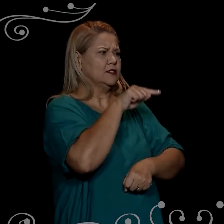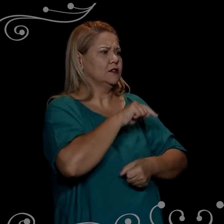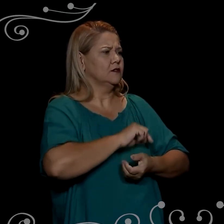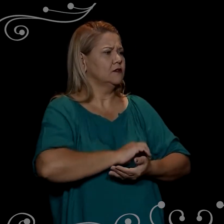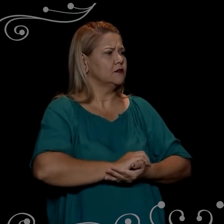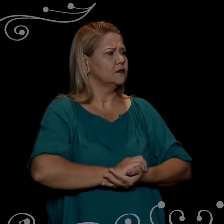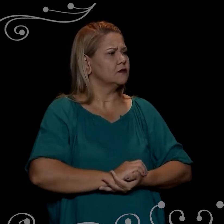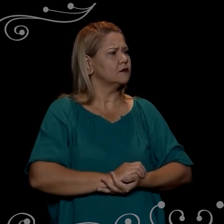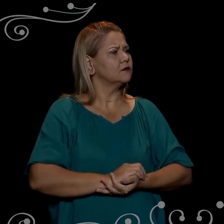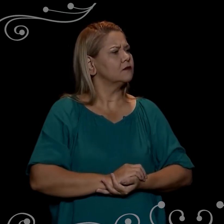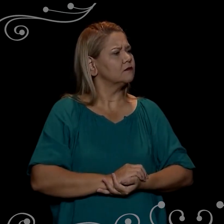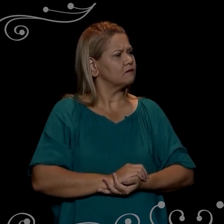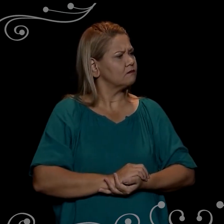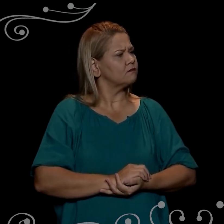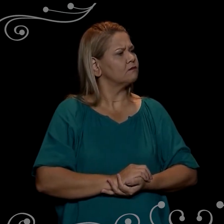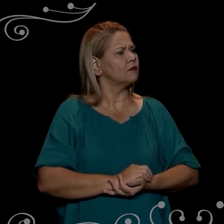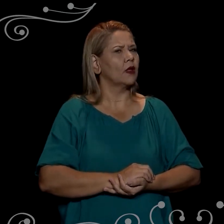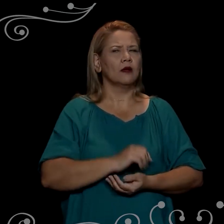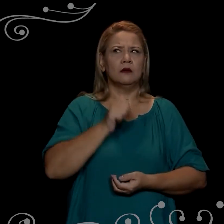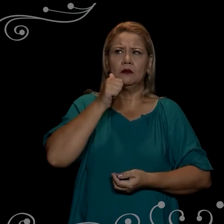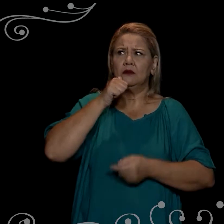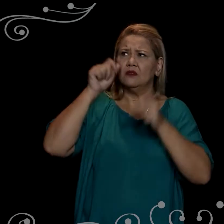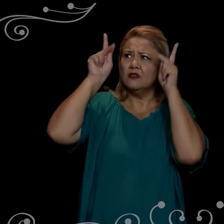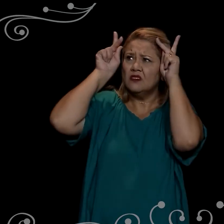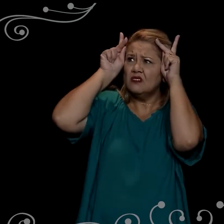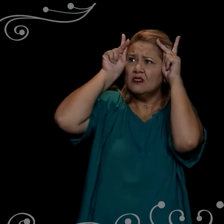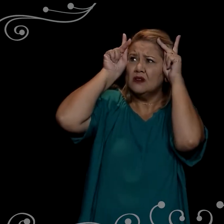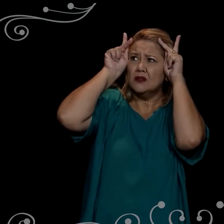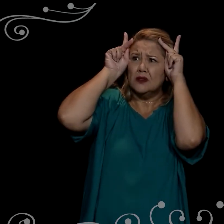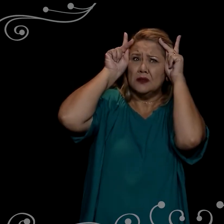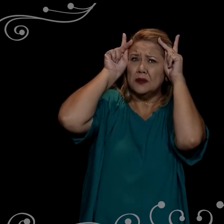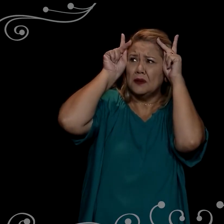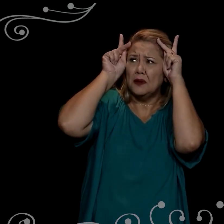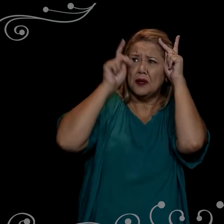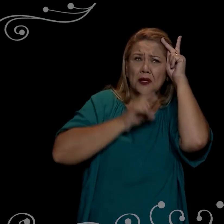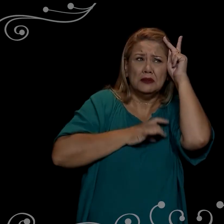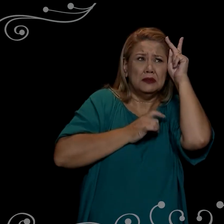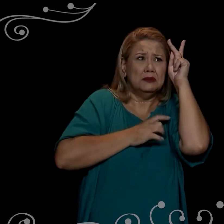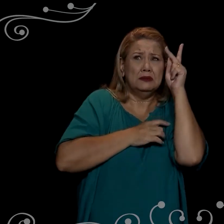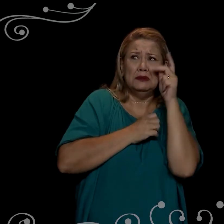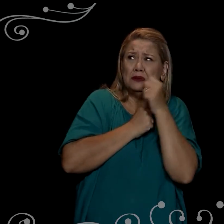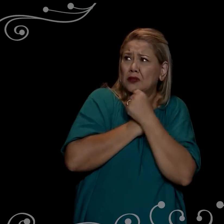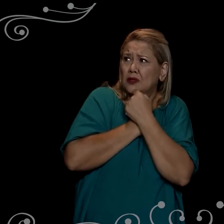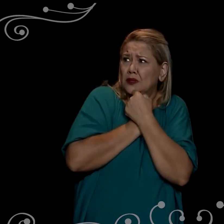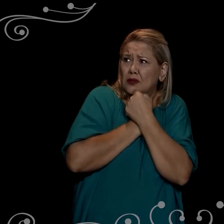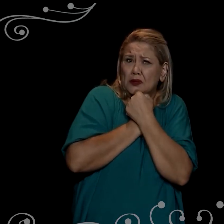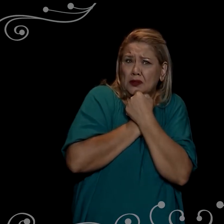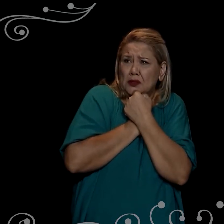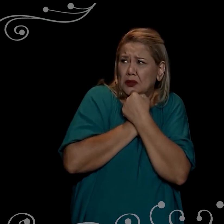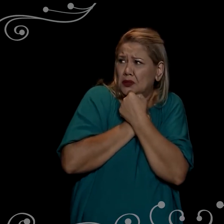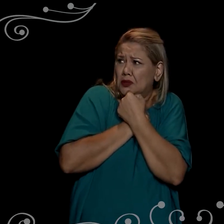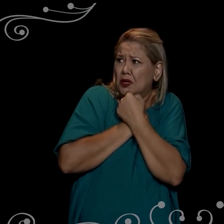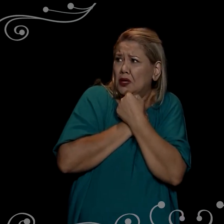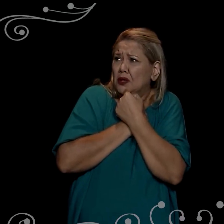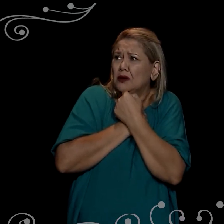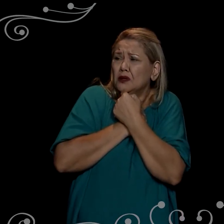Com muito medo, sem saber o que fazer, a princesinha jurou que não diria